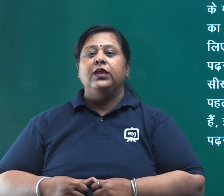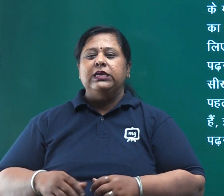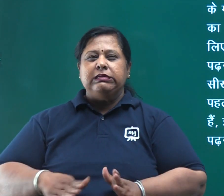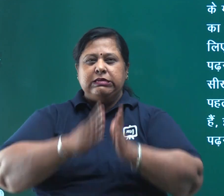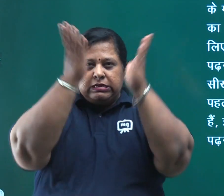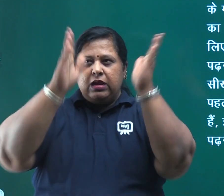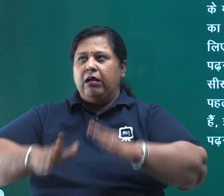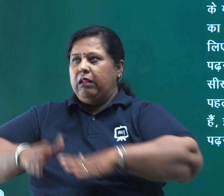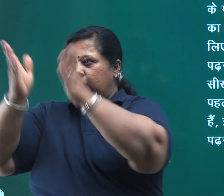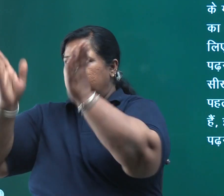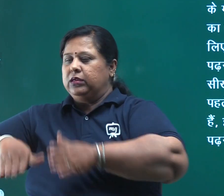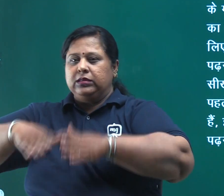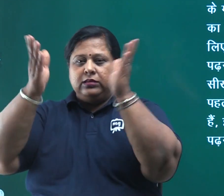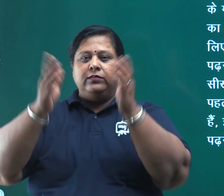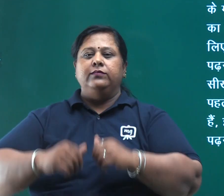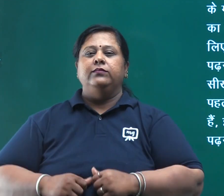जंगल